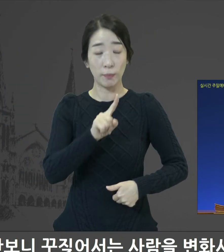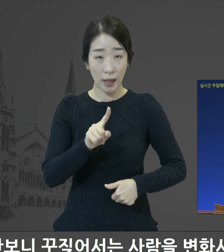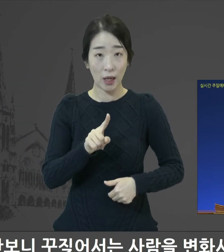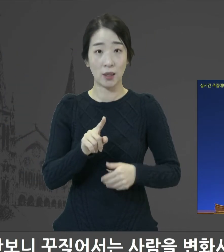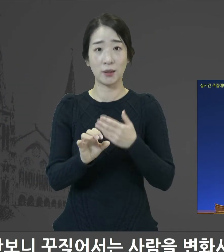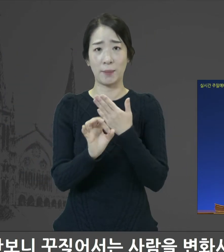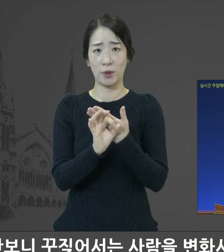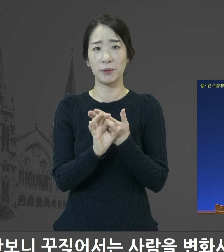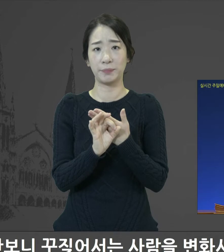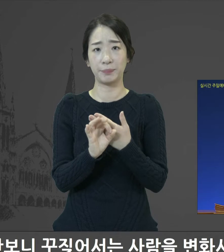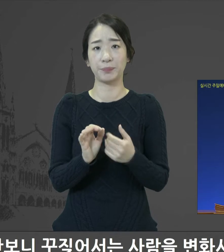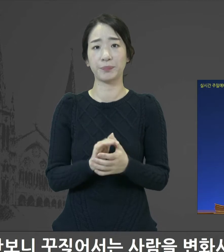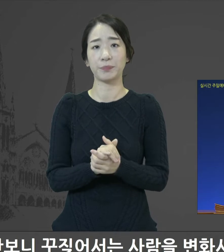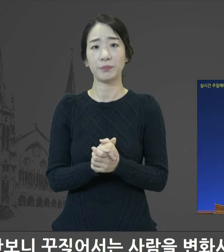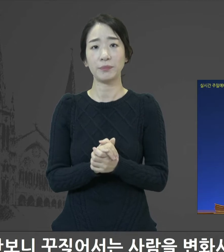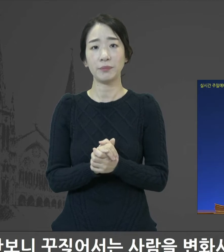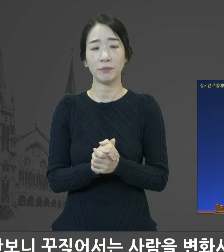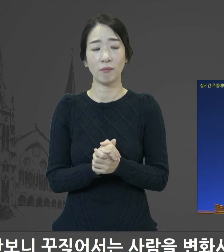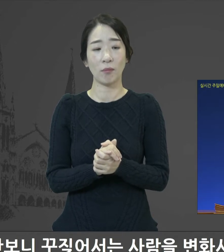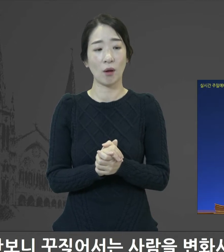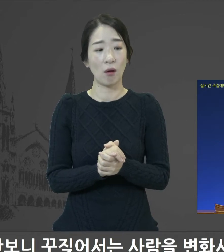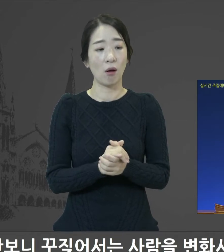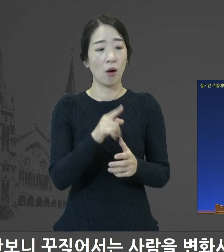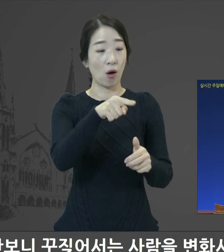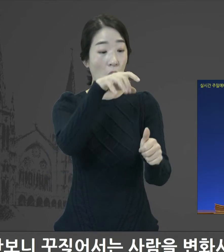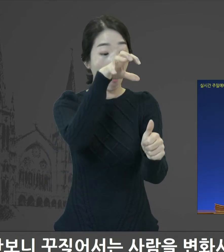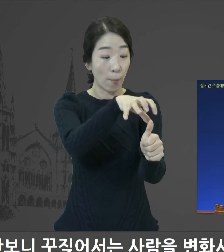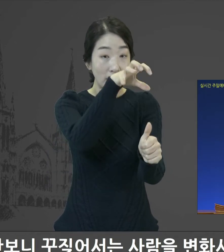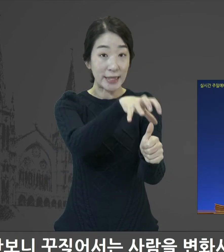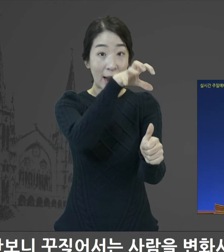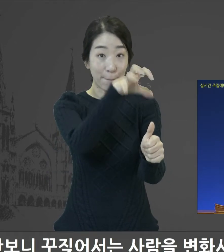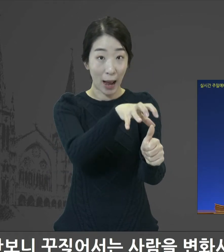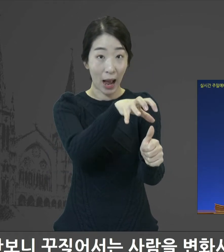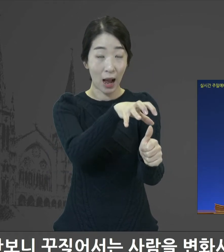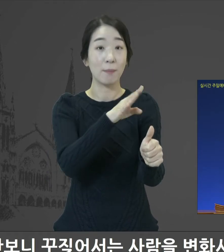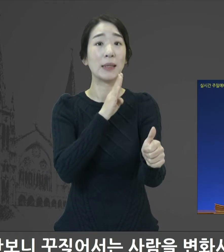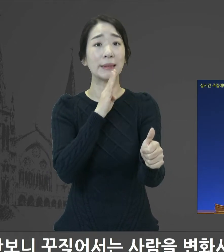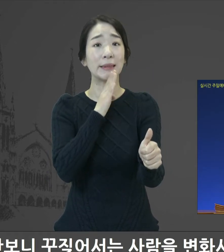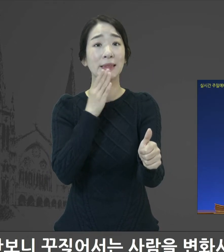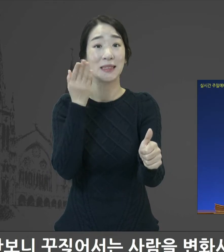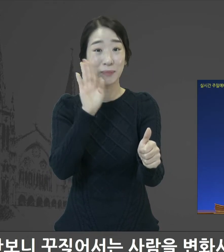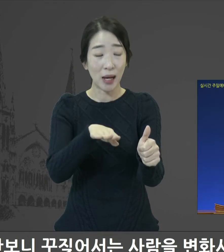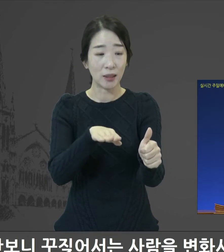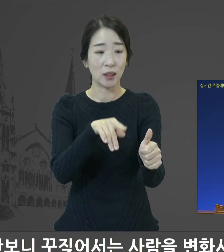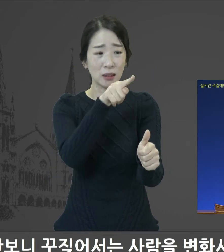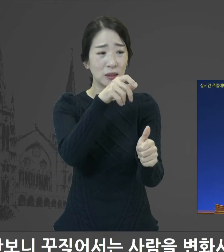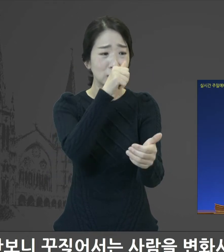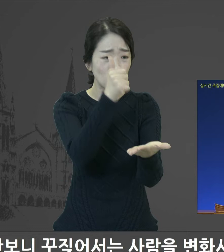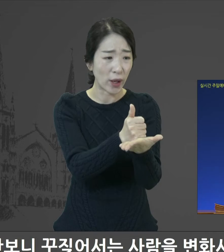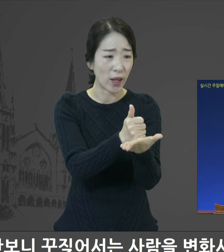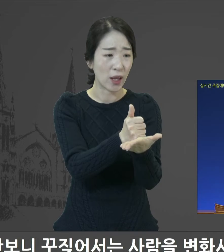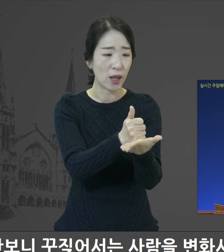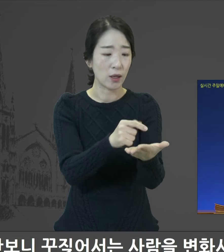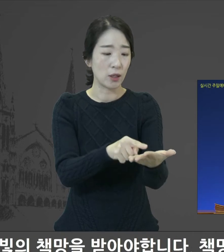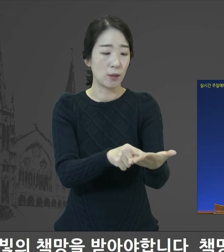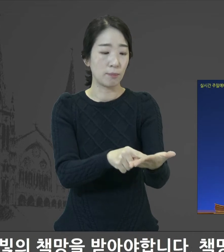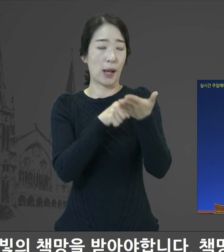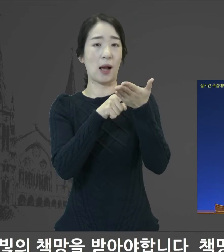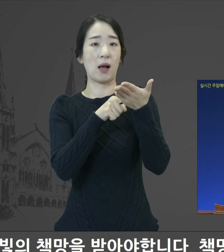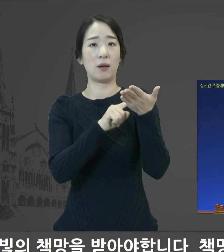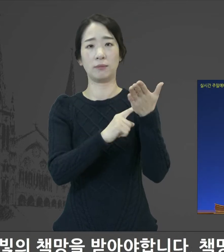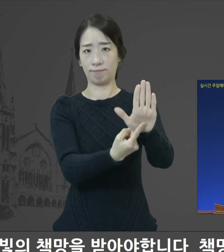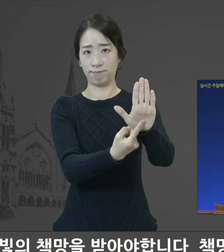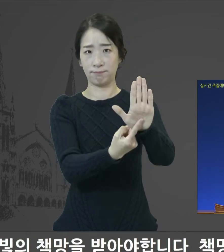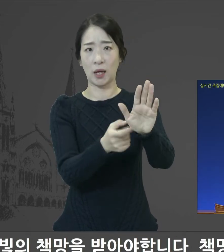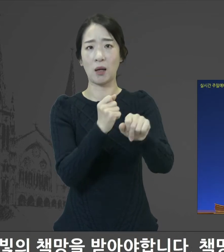말을 쓴 것은 모양새는 책망이지만 사실은 노출시키는 겁니다. 그리고 그 노출의 목적은